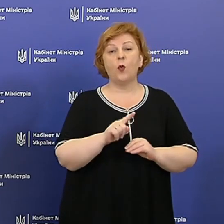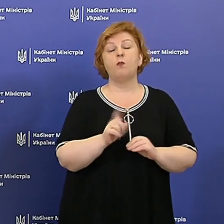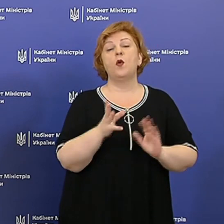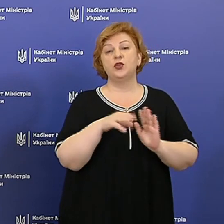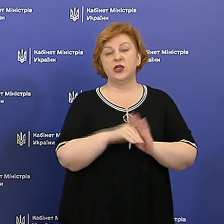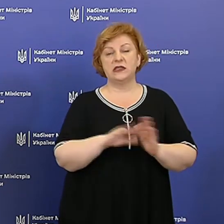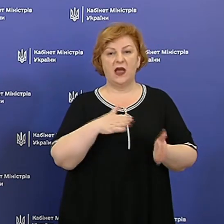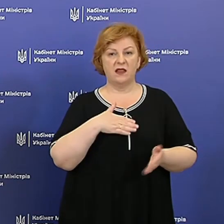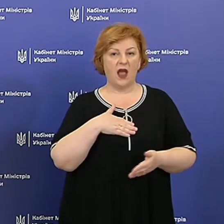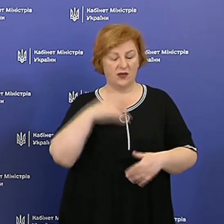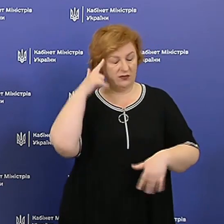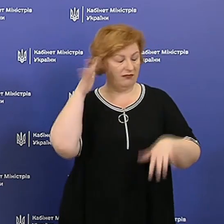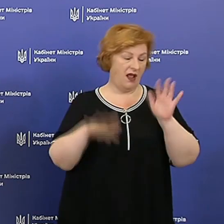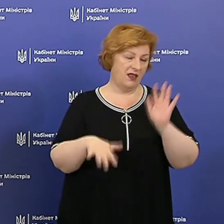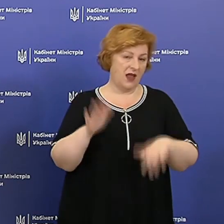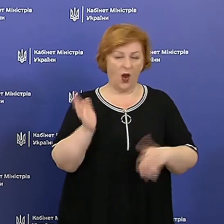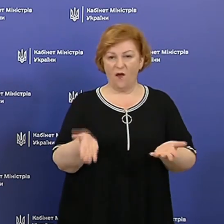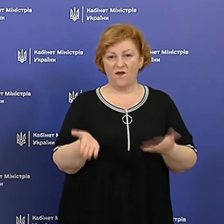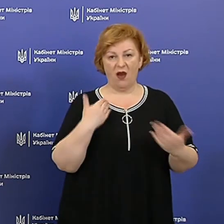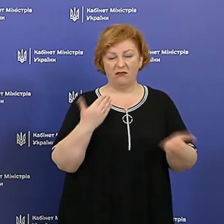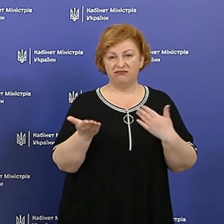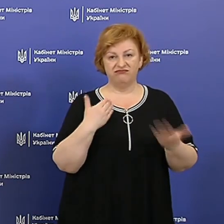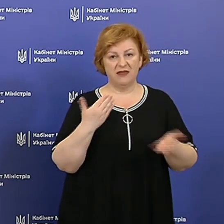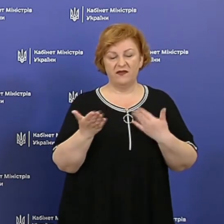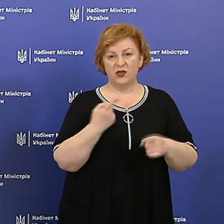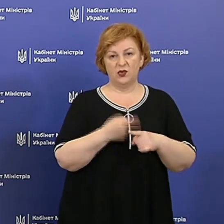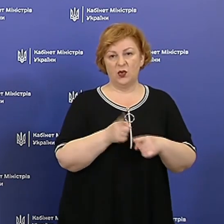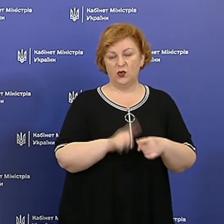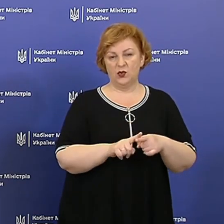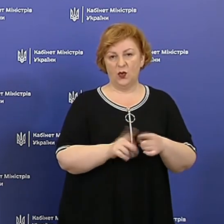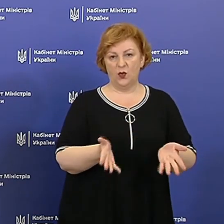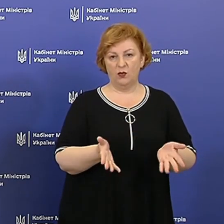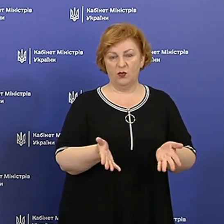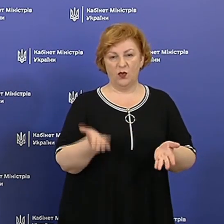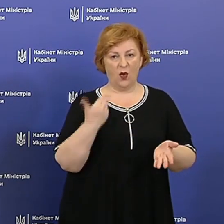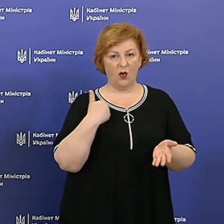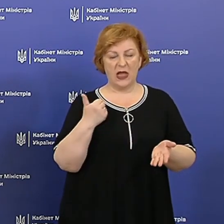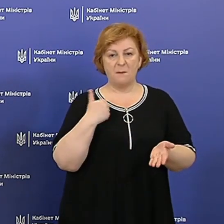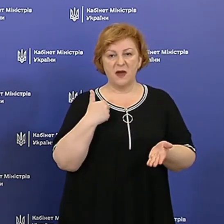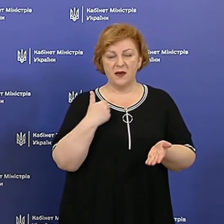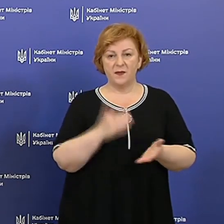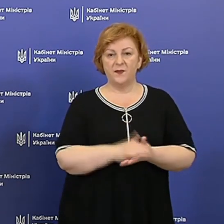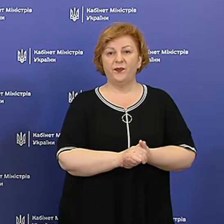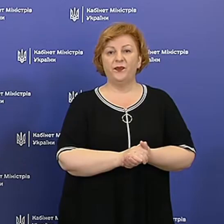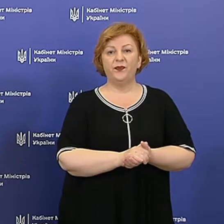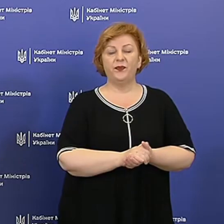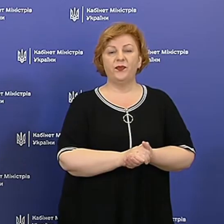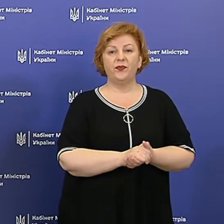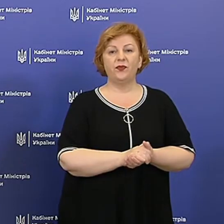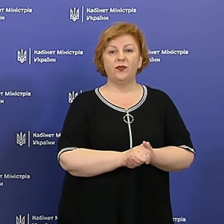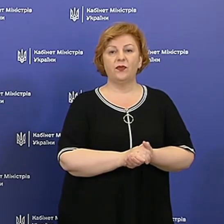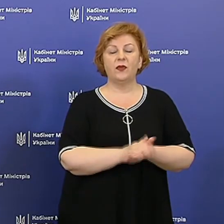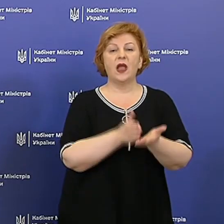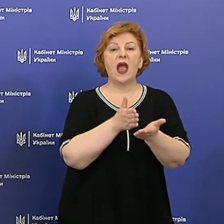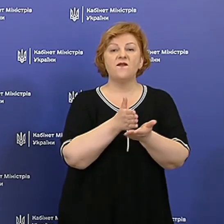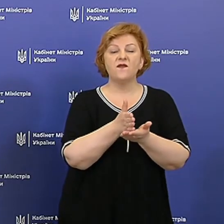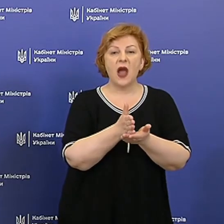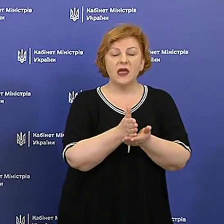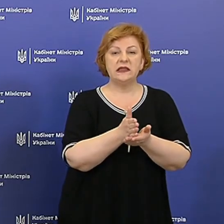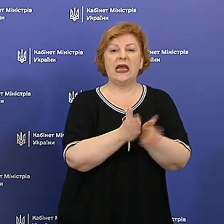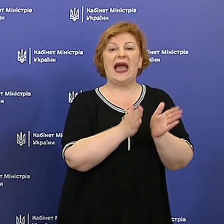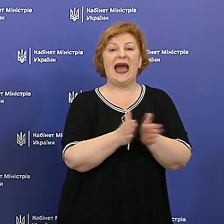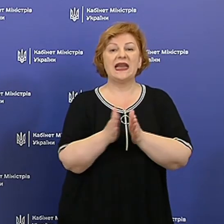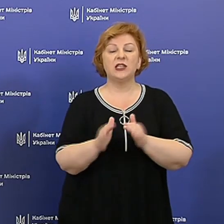нашої легковажності відношення до цього. Коли ми виходили в режим